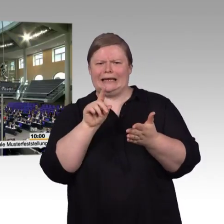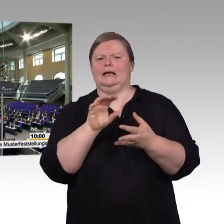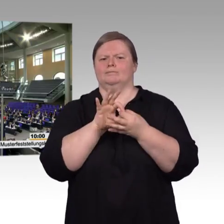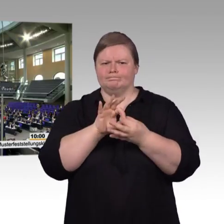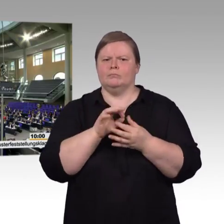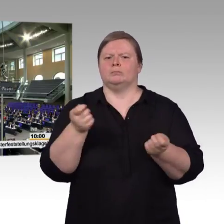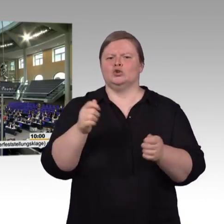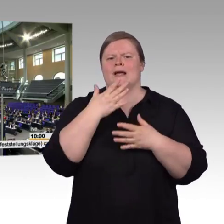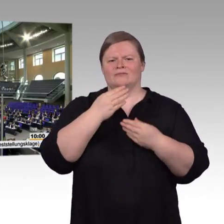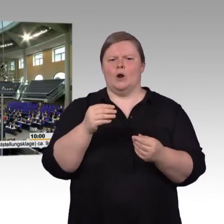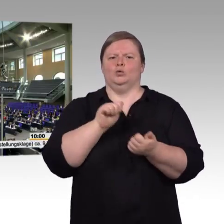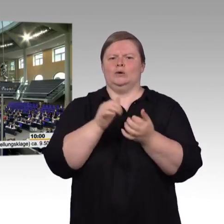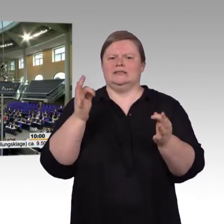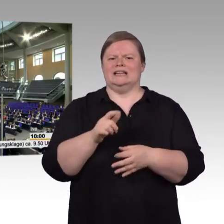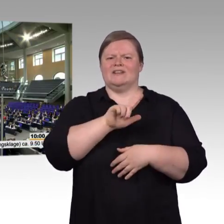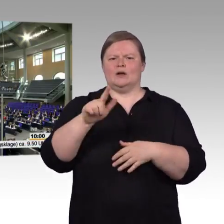Ausschusses?